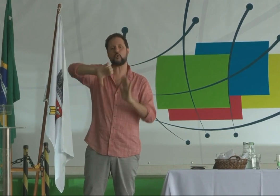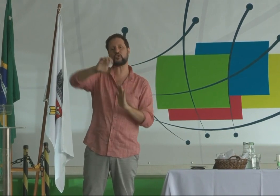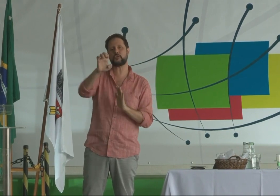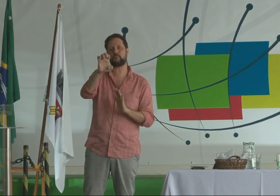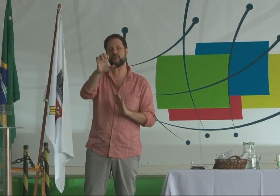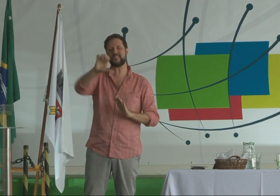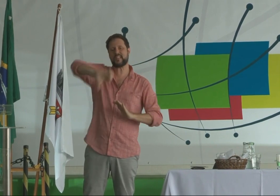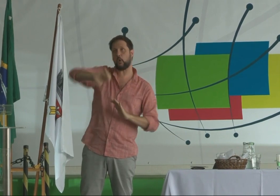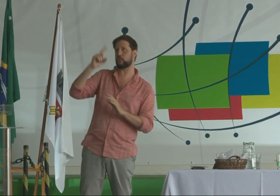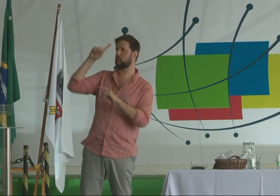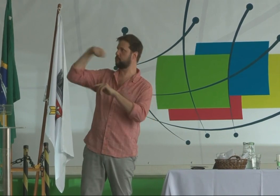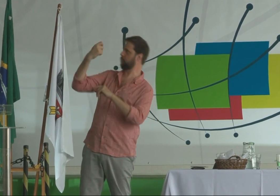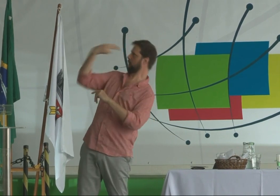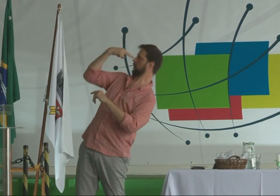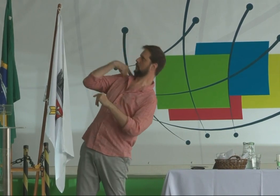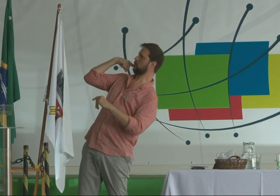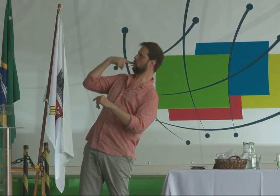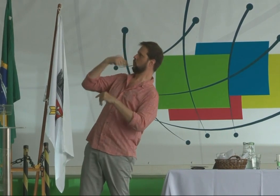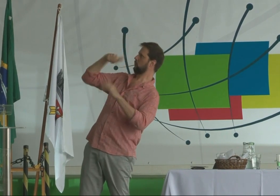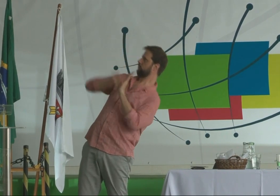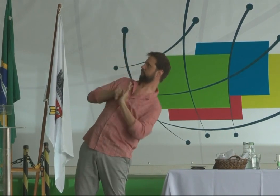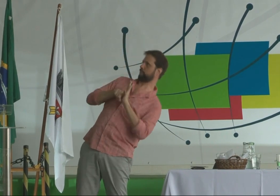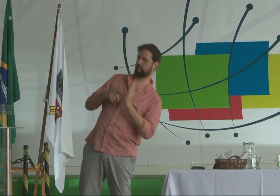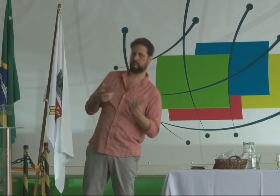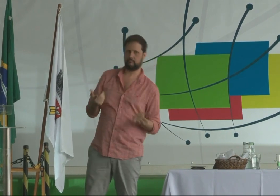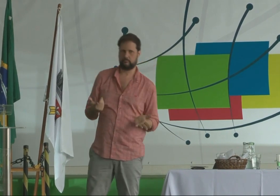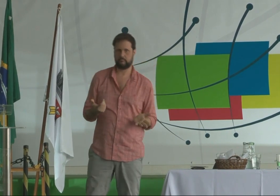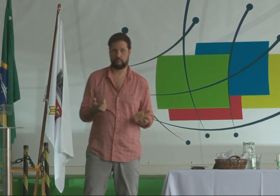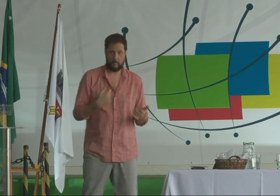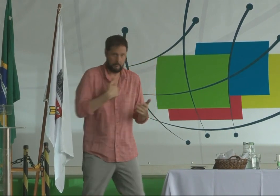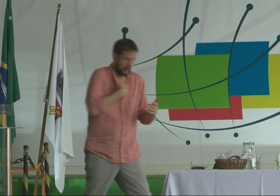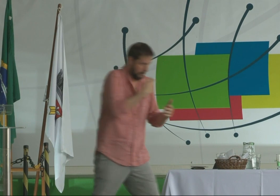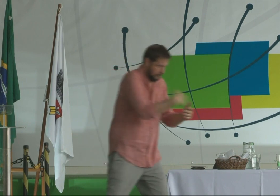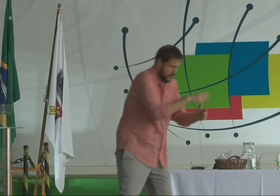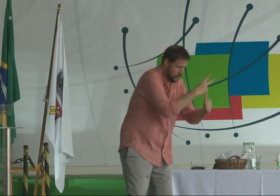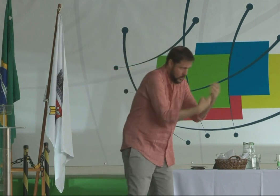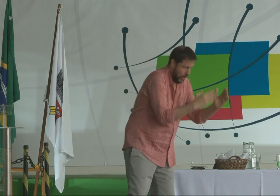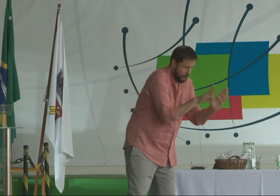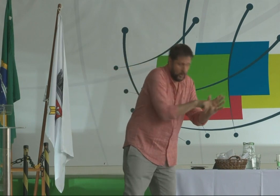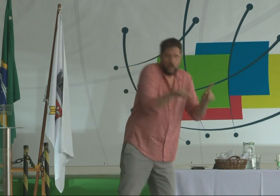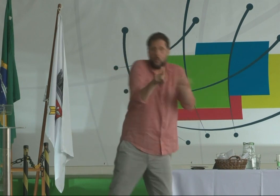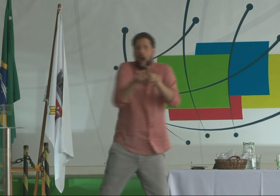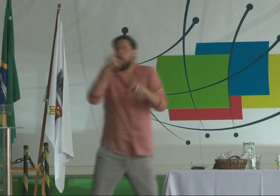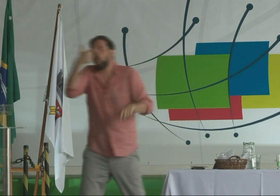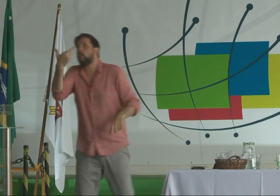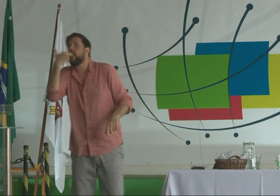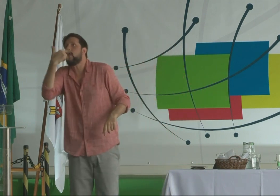uma perspectiva que considero muito a questão biológica, de foco na audição, que é uma opinião de gênero e não condição com potência.